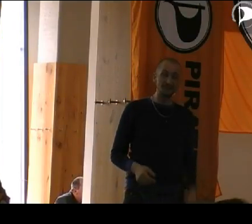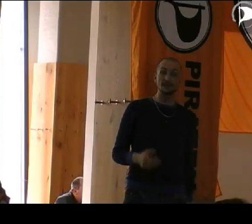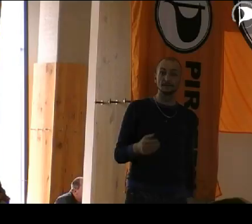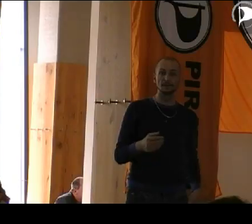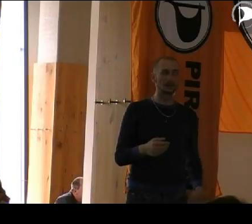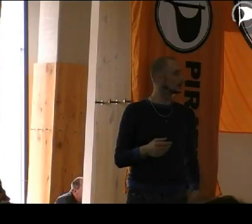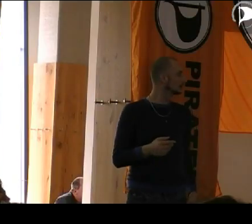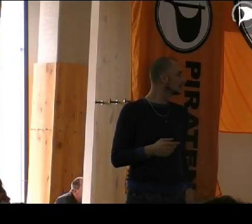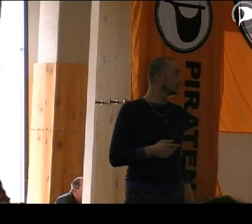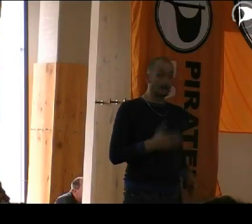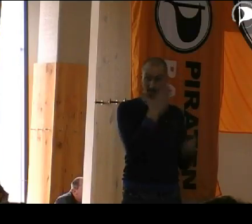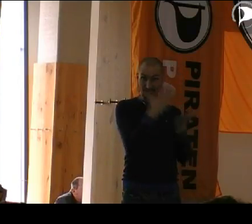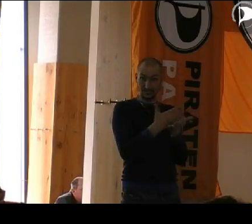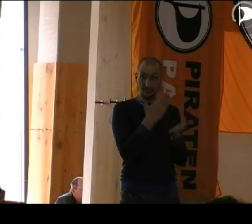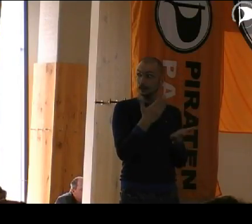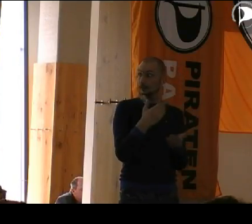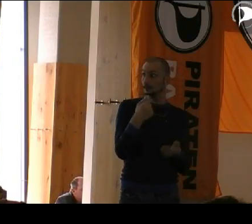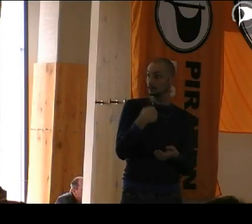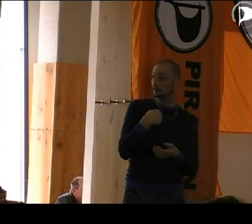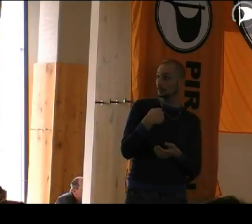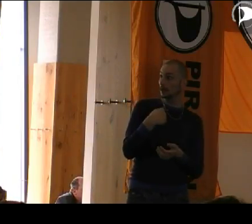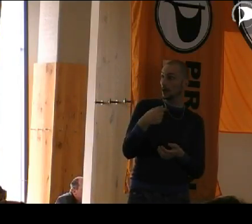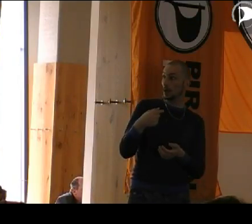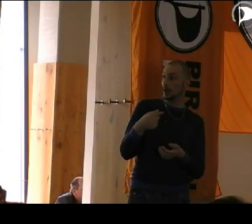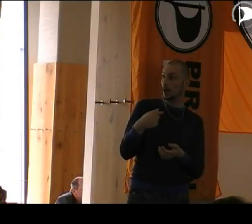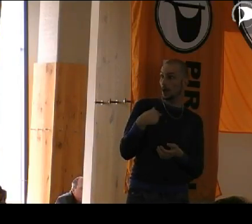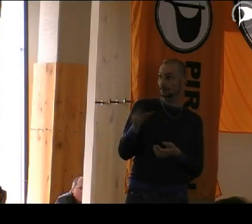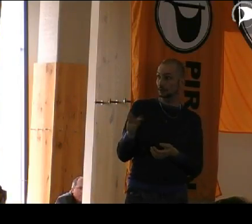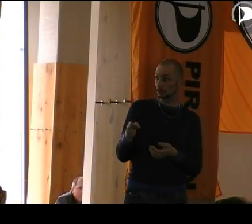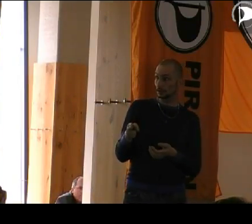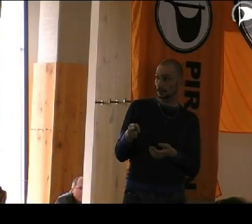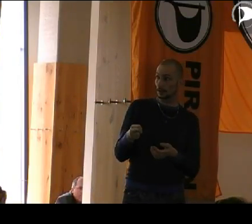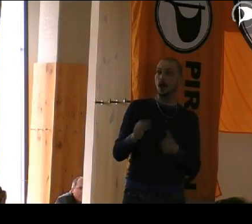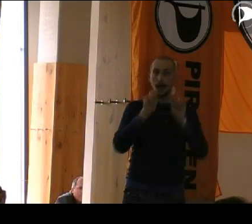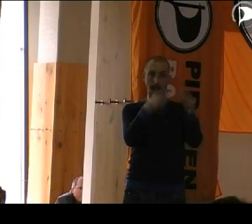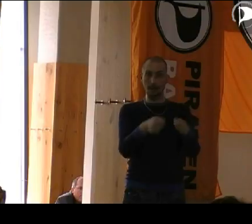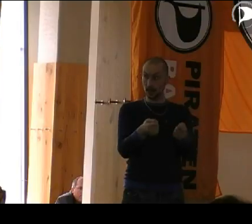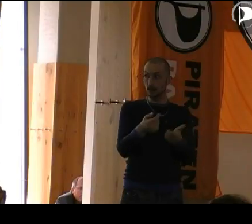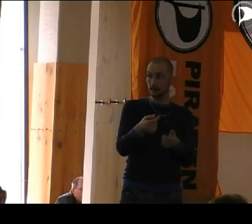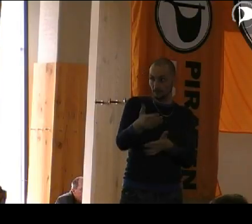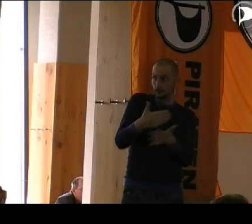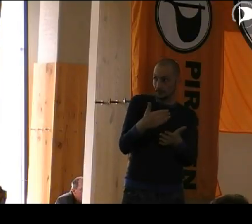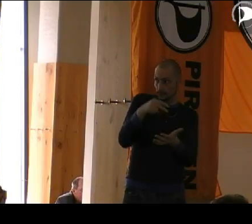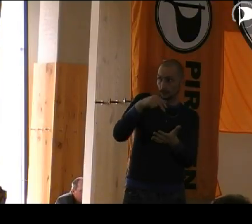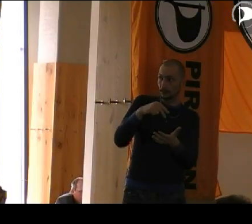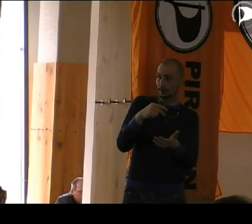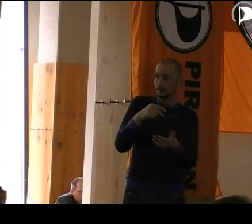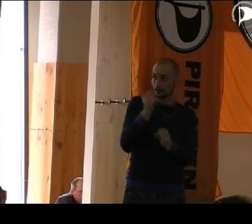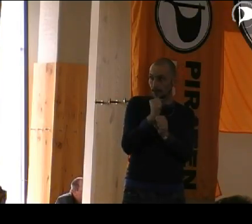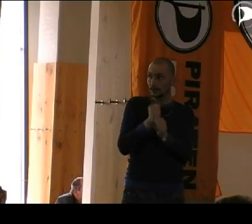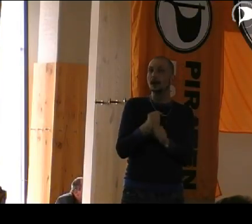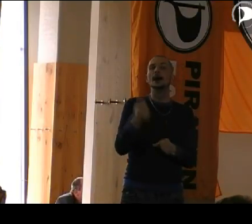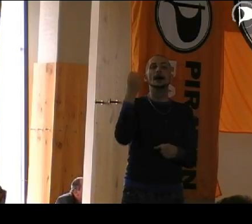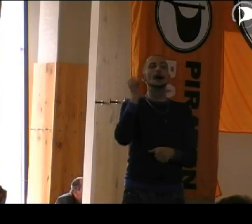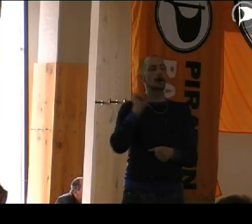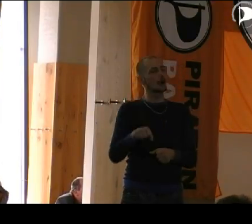okay dann auch darauf antworten und der nutzen wenn wir müssen einfach so das kann ich ja nicht so stehen lassen es ist ja ganz klar so wenn